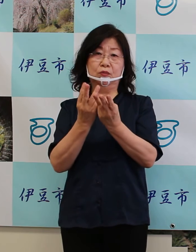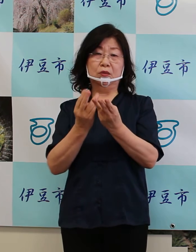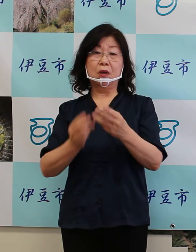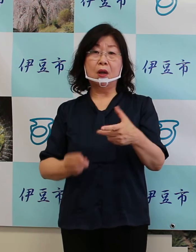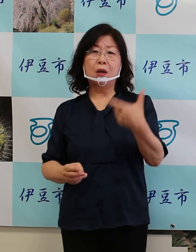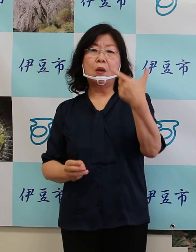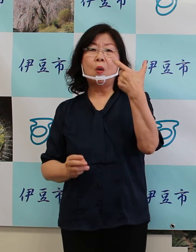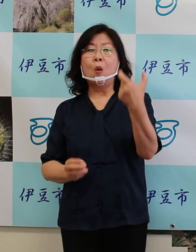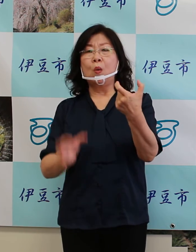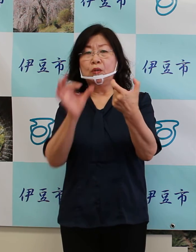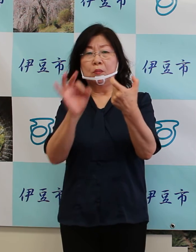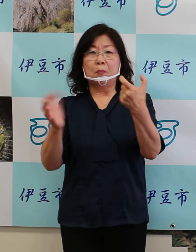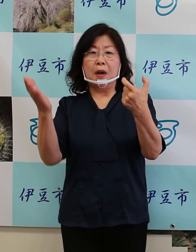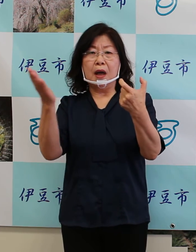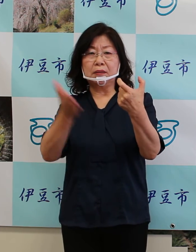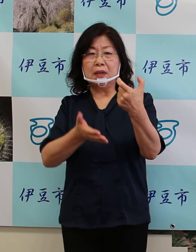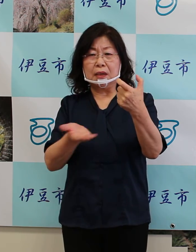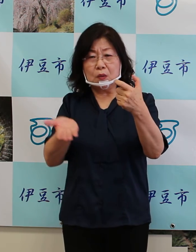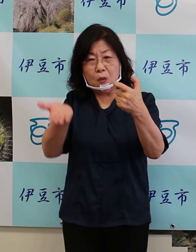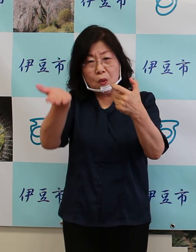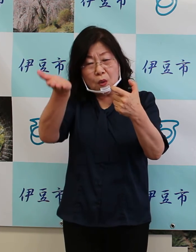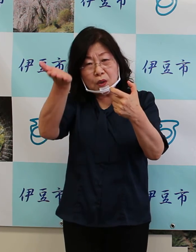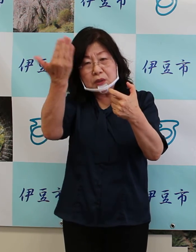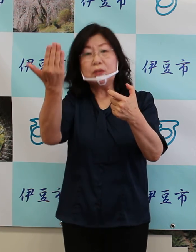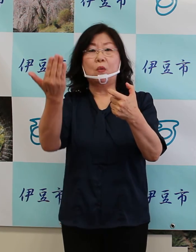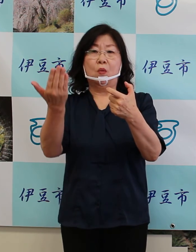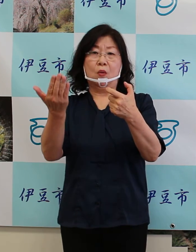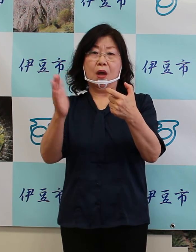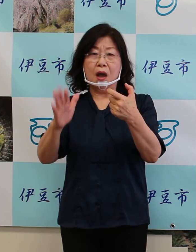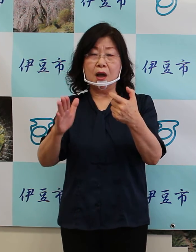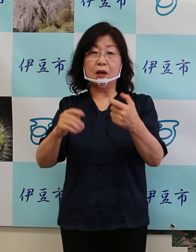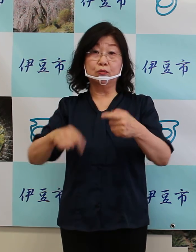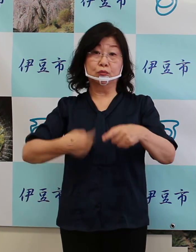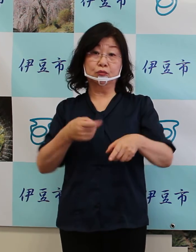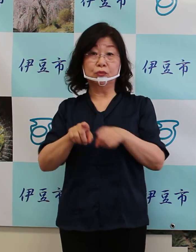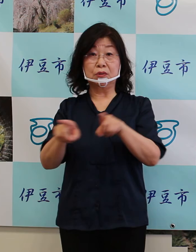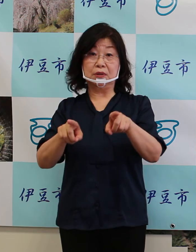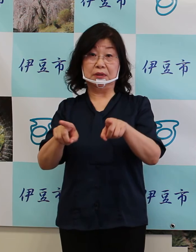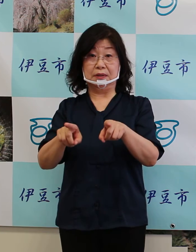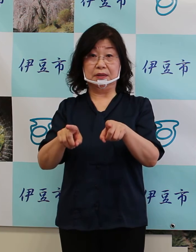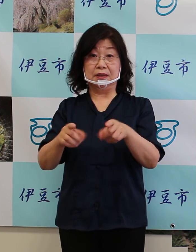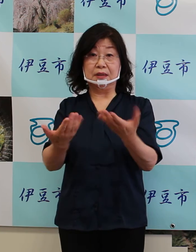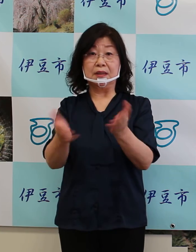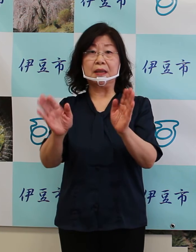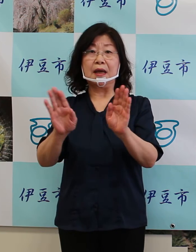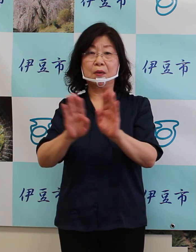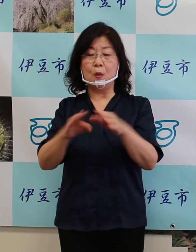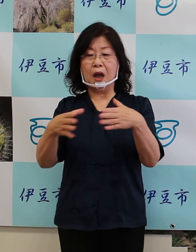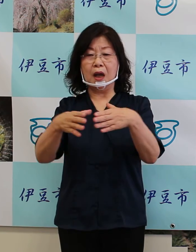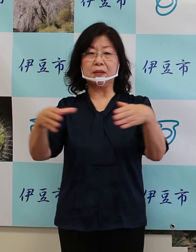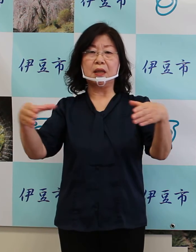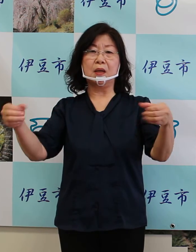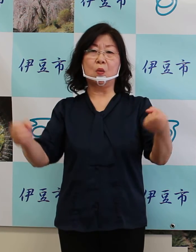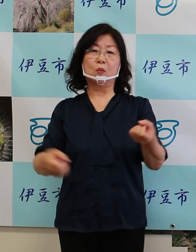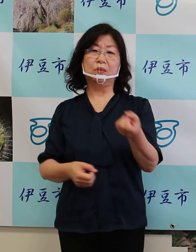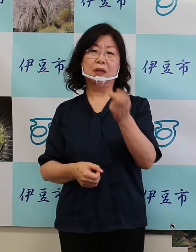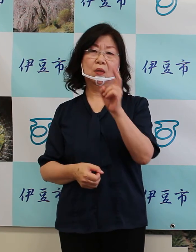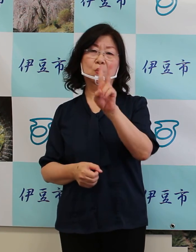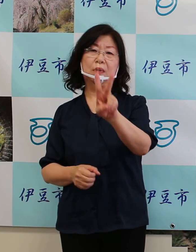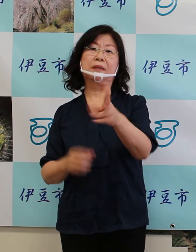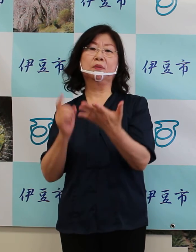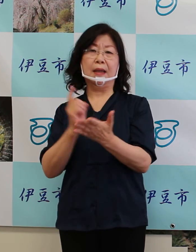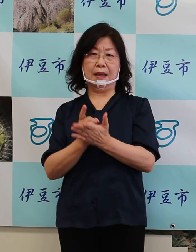60% を超える老朽化率の自治体は全国で2つしかありませんでした。そ